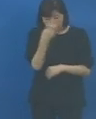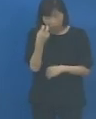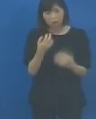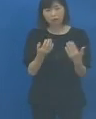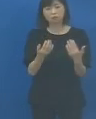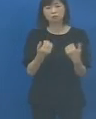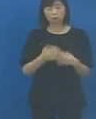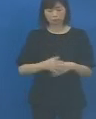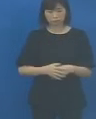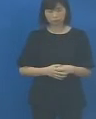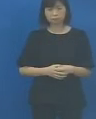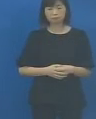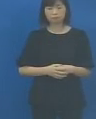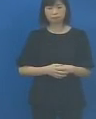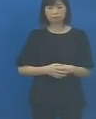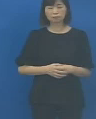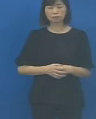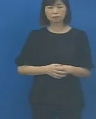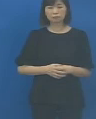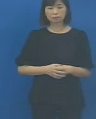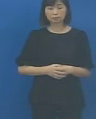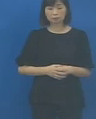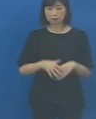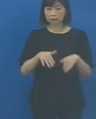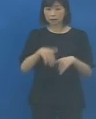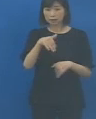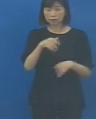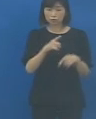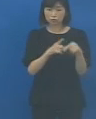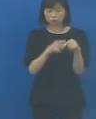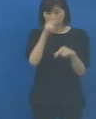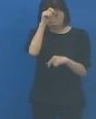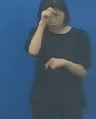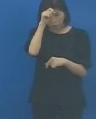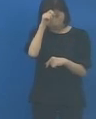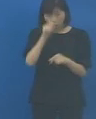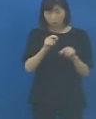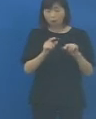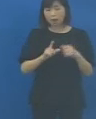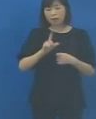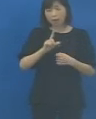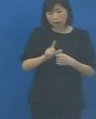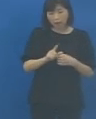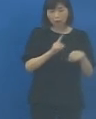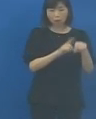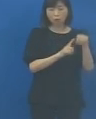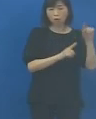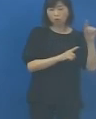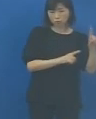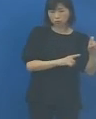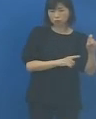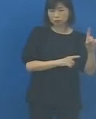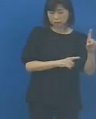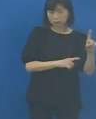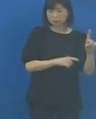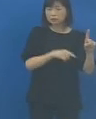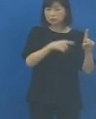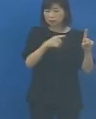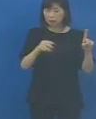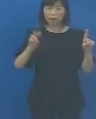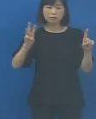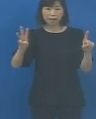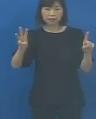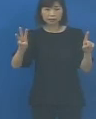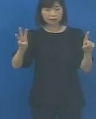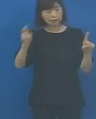して、まあ、それで、熱中症警報発令日の11時15時からまずは、スタートをして